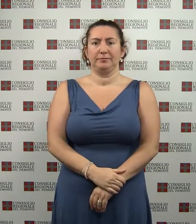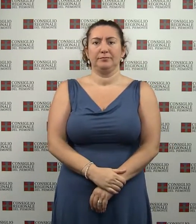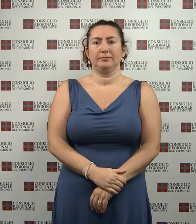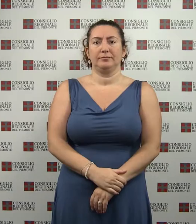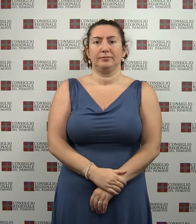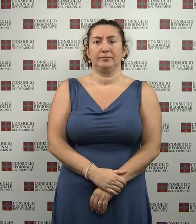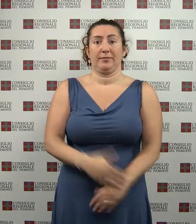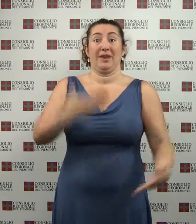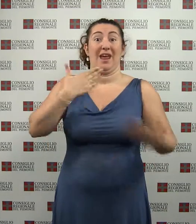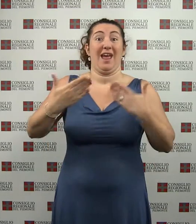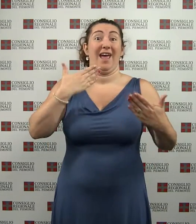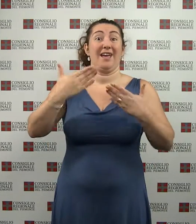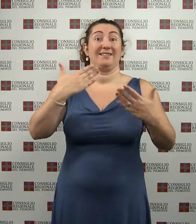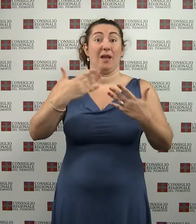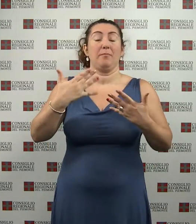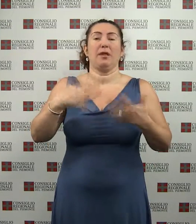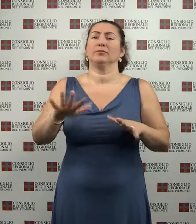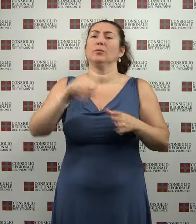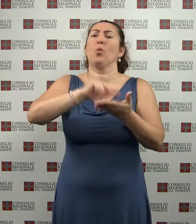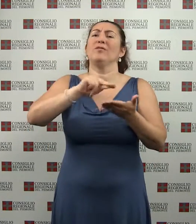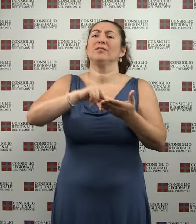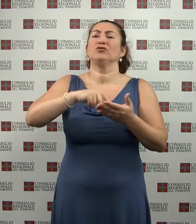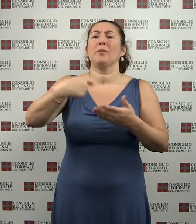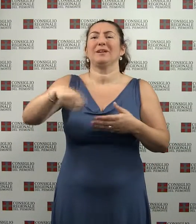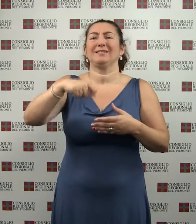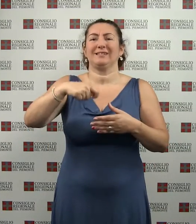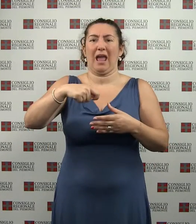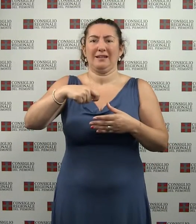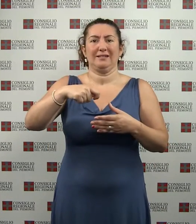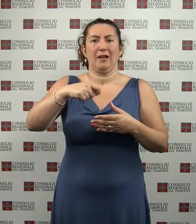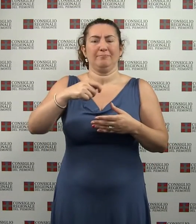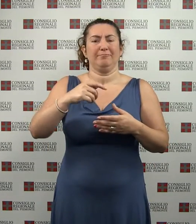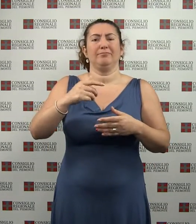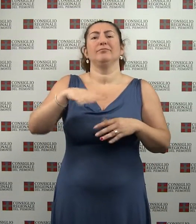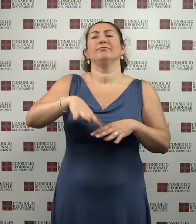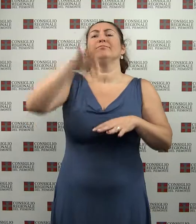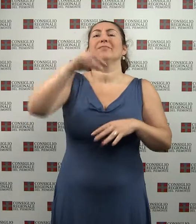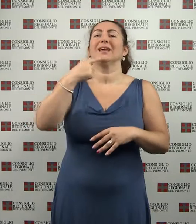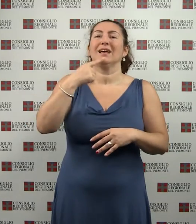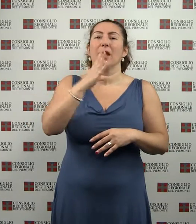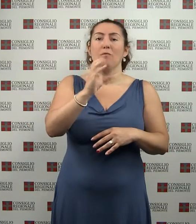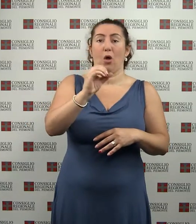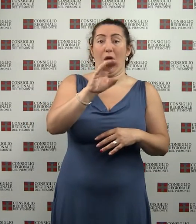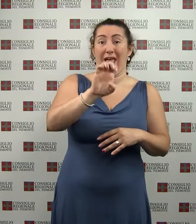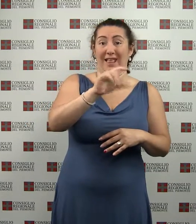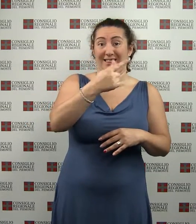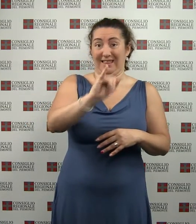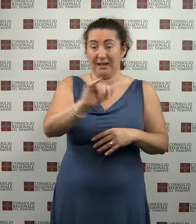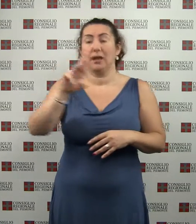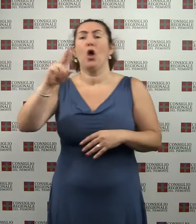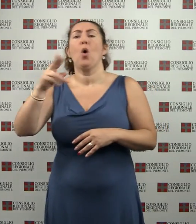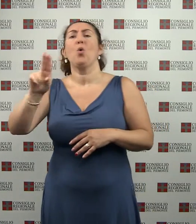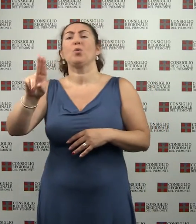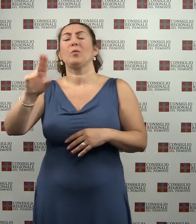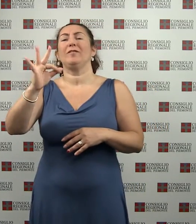L'Assemblea ha proceduto all'elezione dell'ufficio di presidenza. Eletti come vicepresidenti Nino Boeti con 29 voti e Daniela Ruffino con